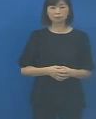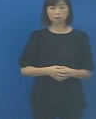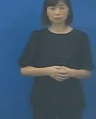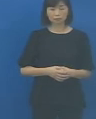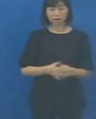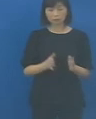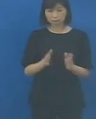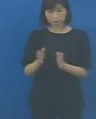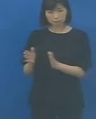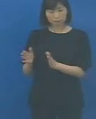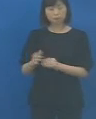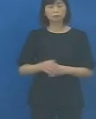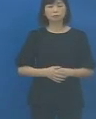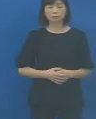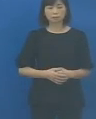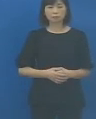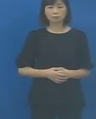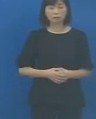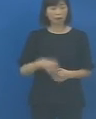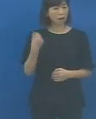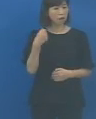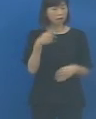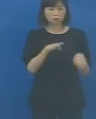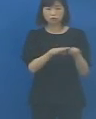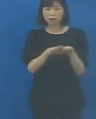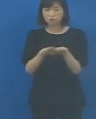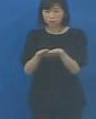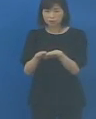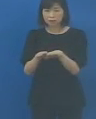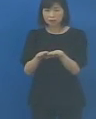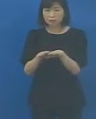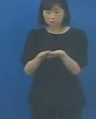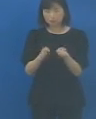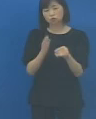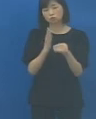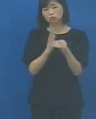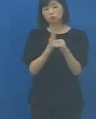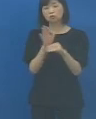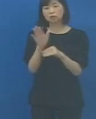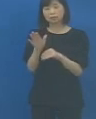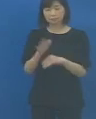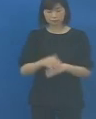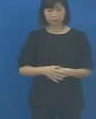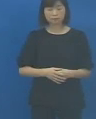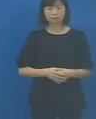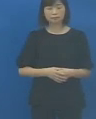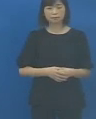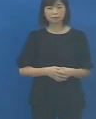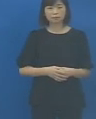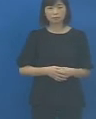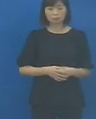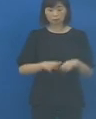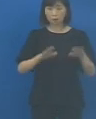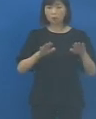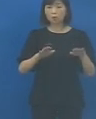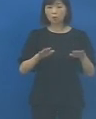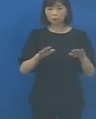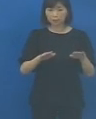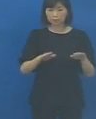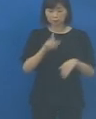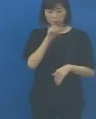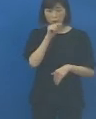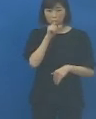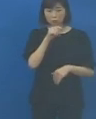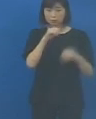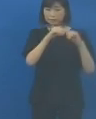それから夏休みシーズンがまだ続いているところでありますけれども、この度鳥取